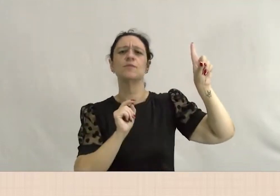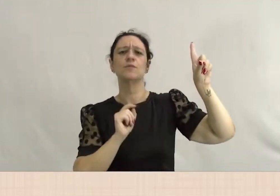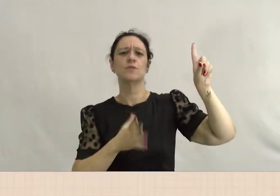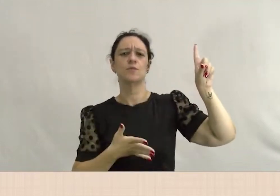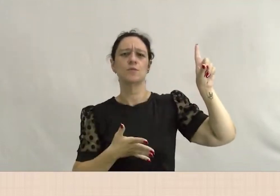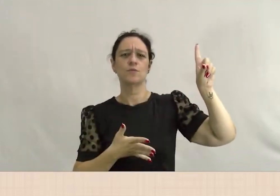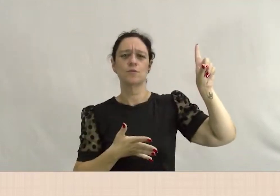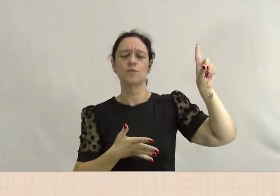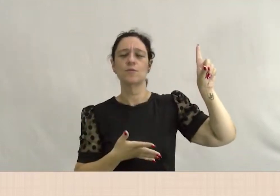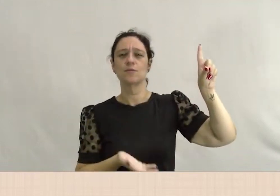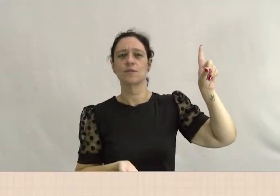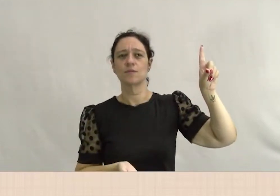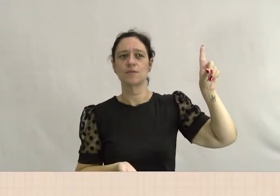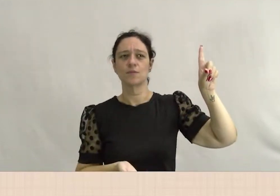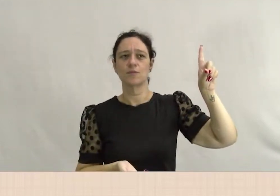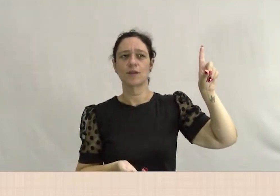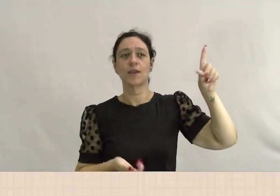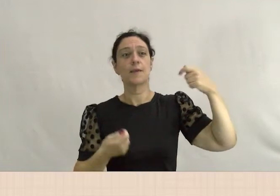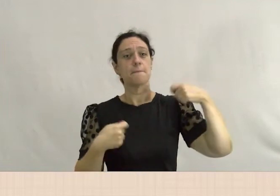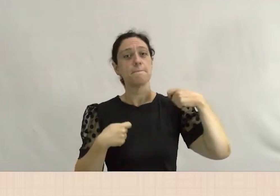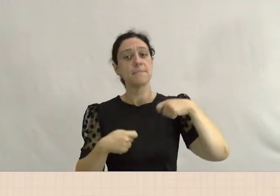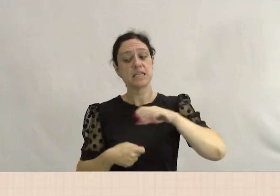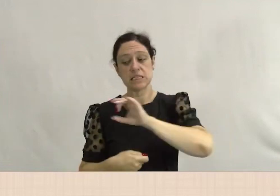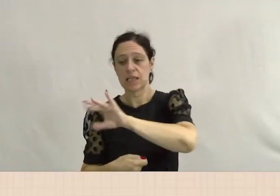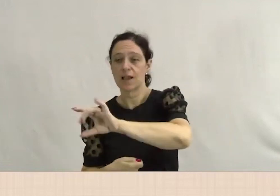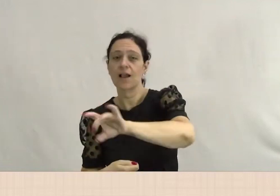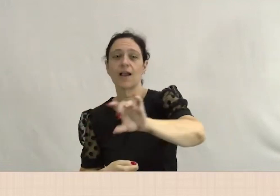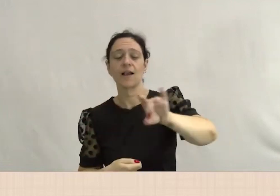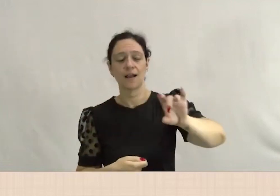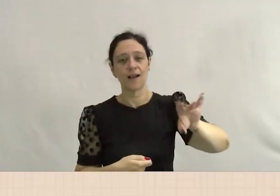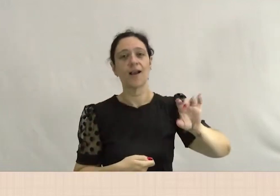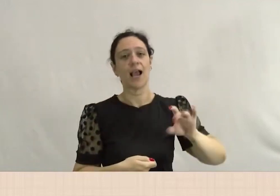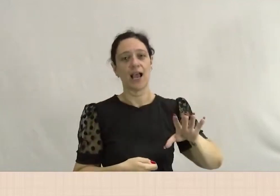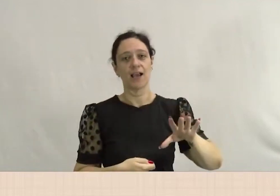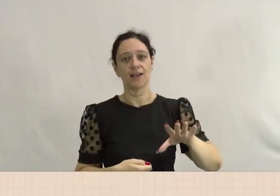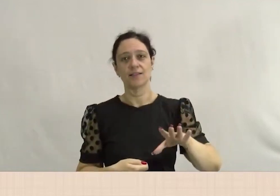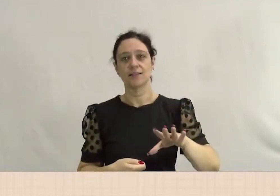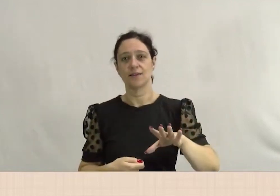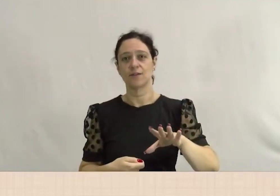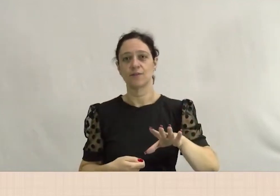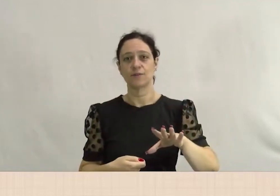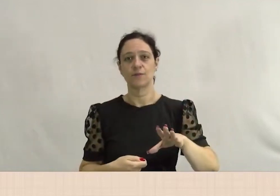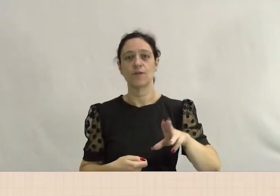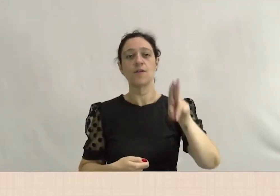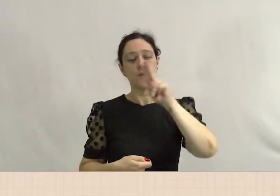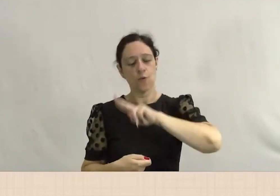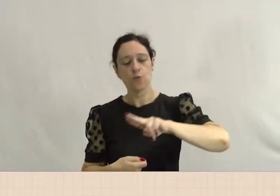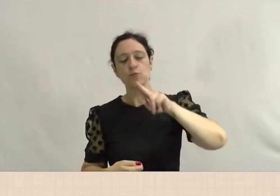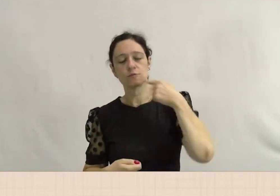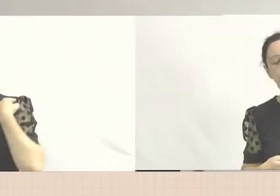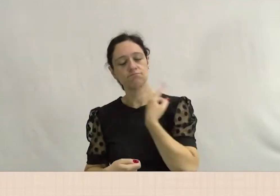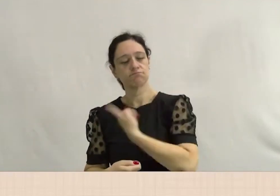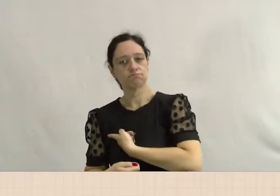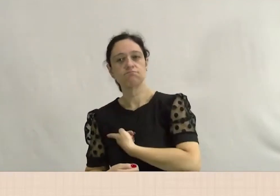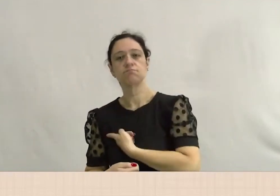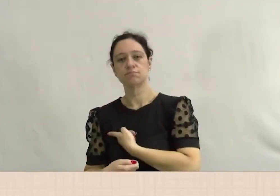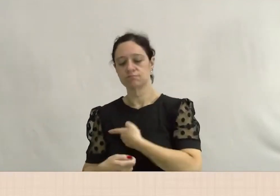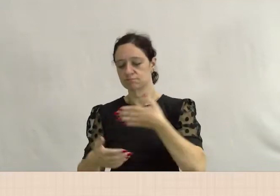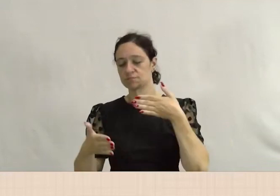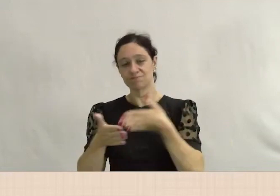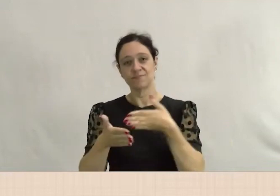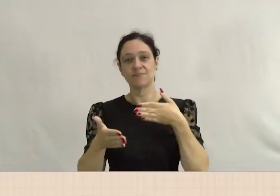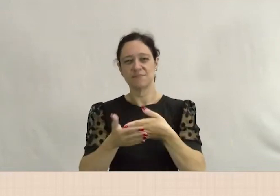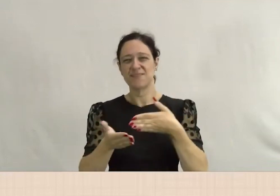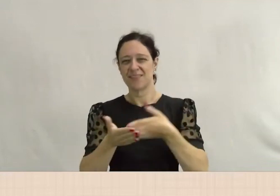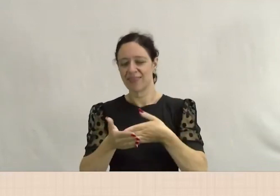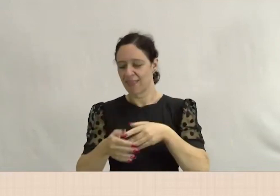fazer a sua vontade a partir da sua criação, limitado nesse tempo e espaço, para produzir